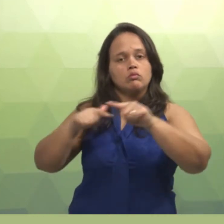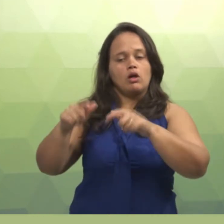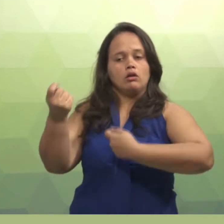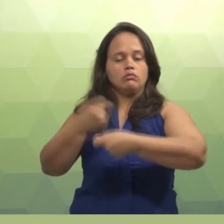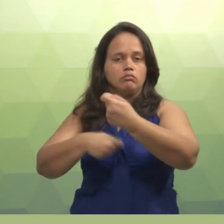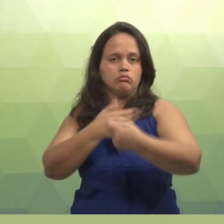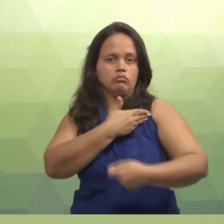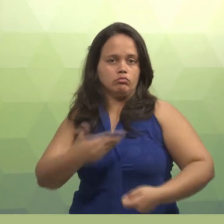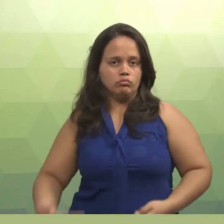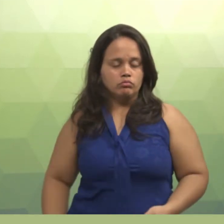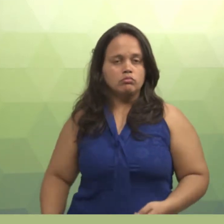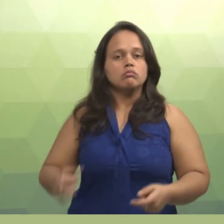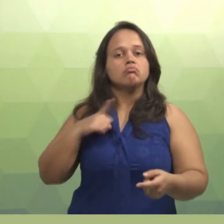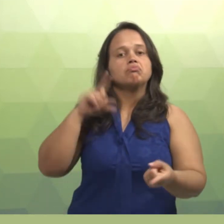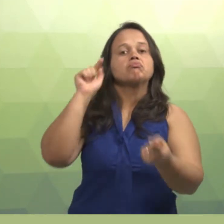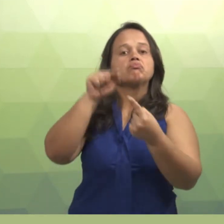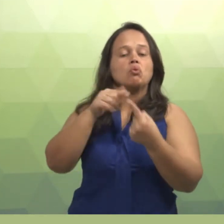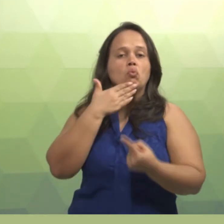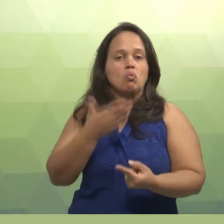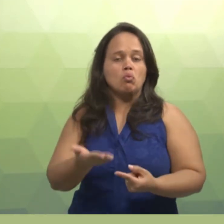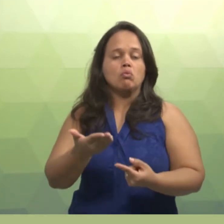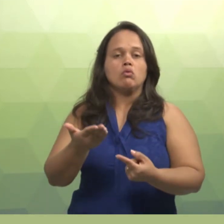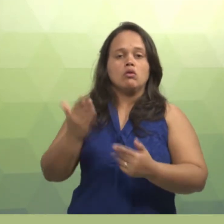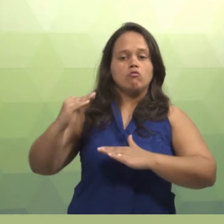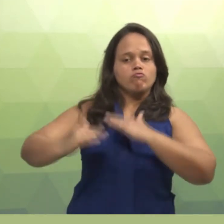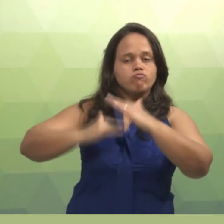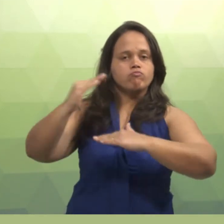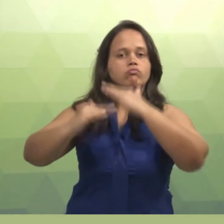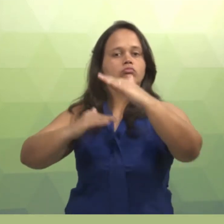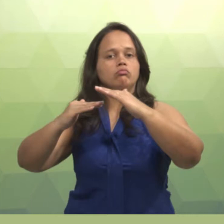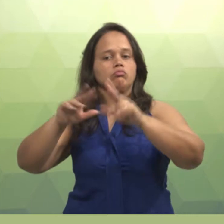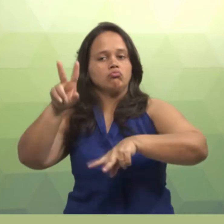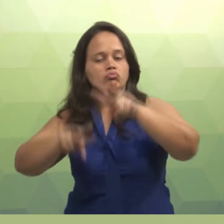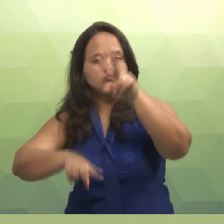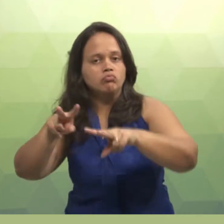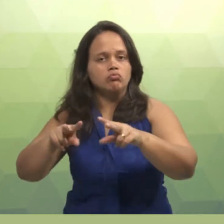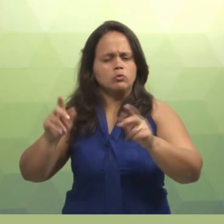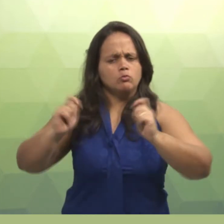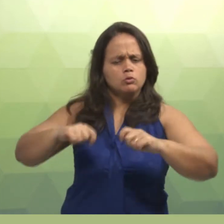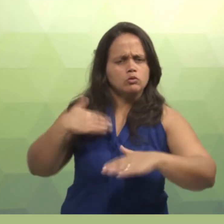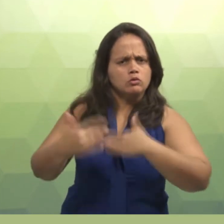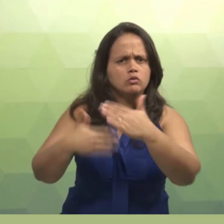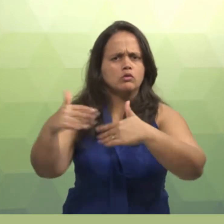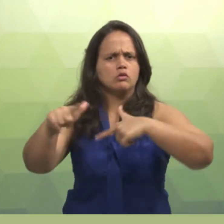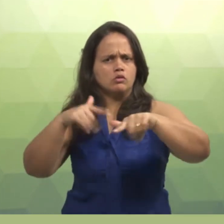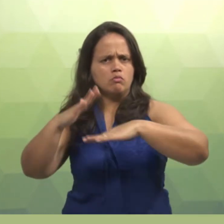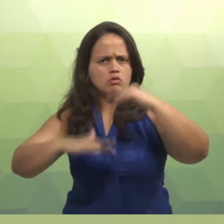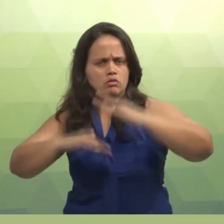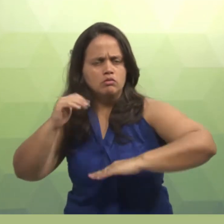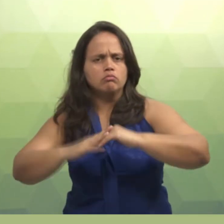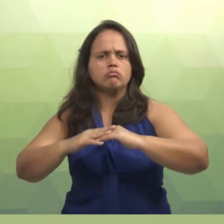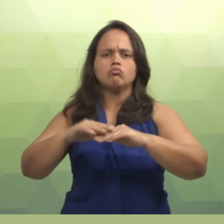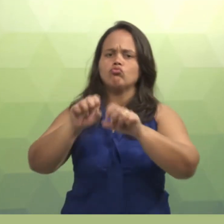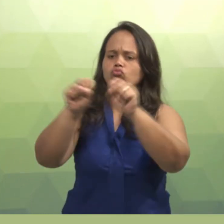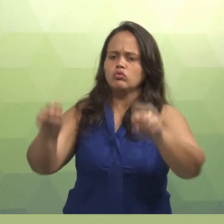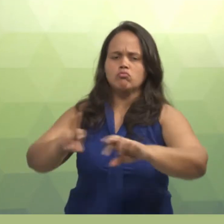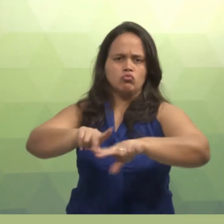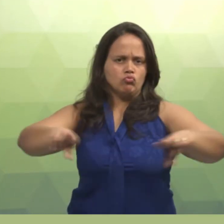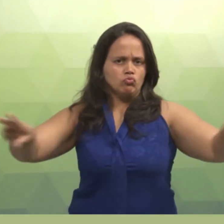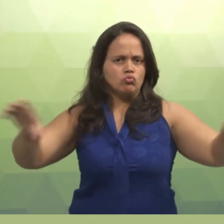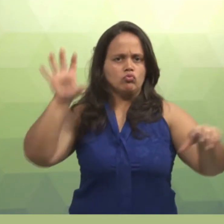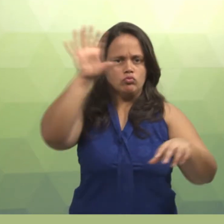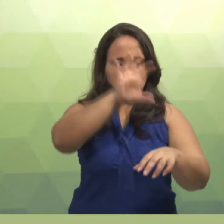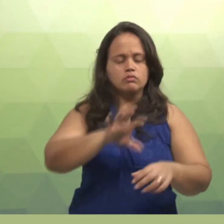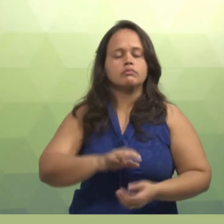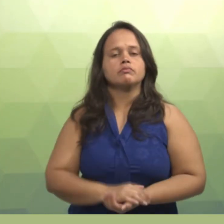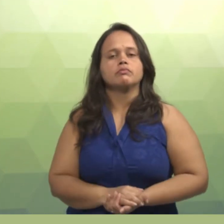do servidor no exercício de cargo ocupado ou função exercida, valorizar e reconhecer o